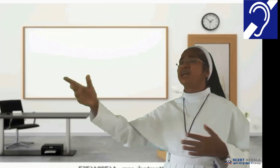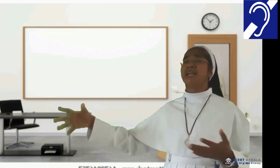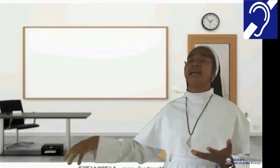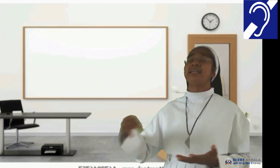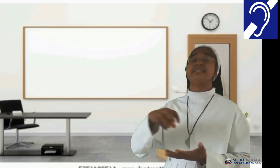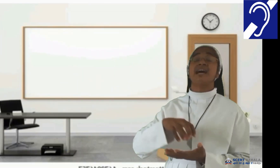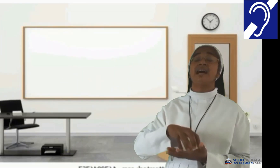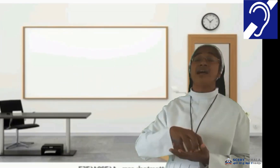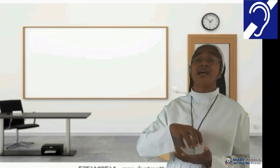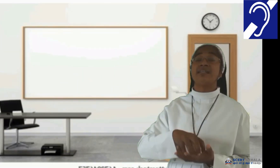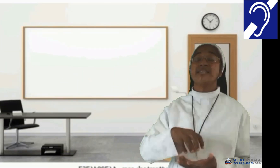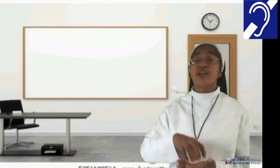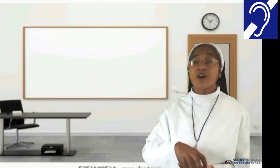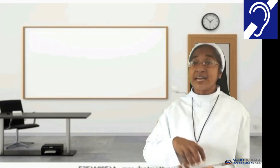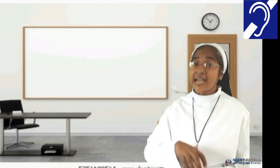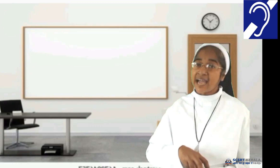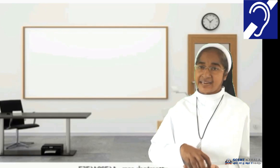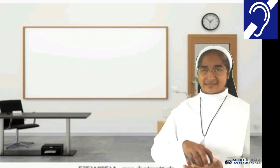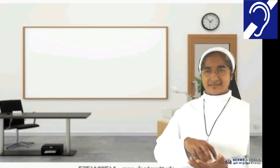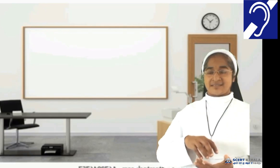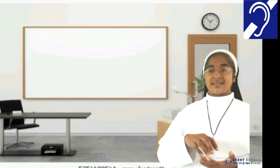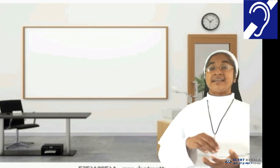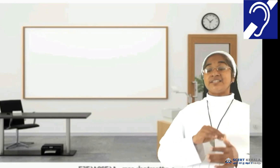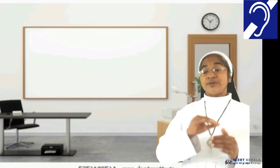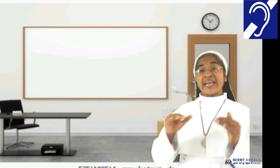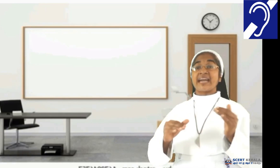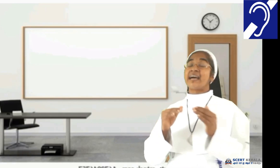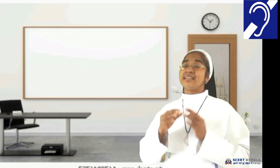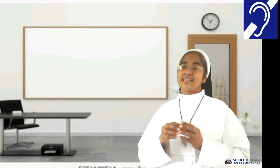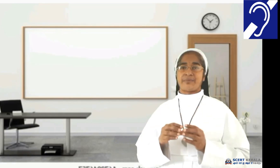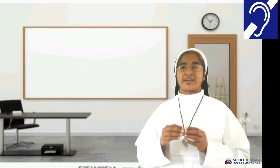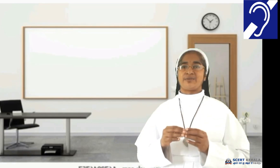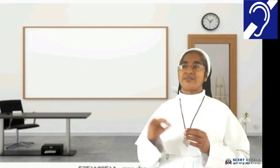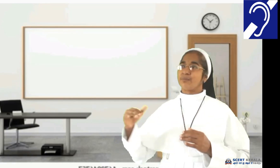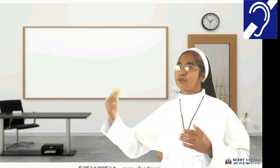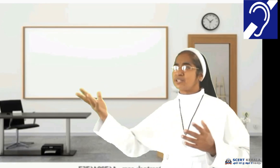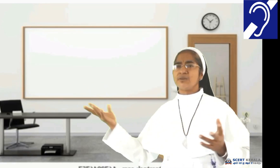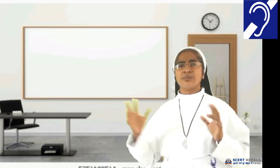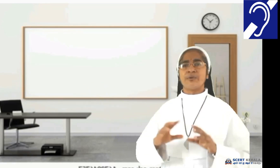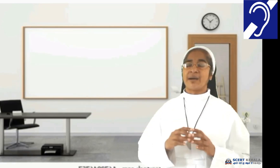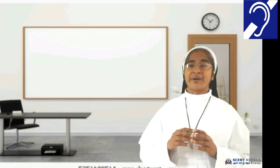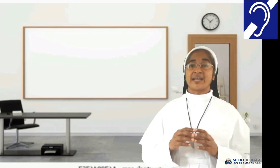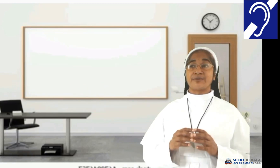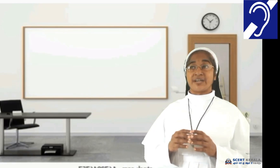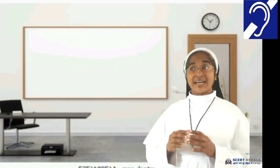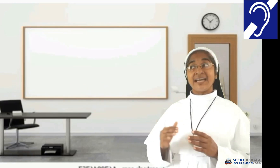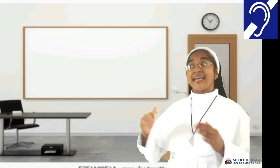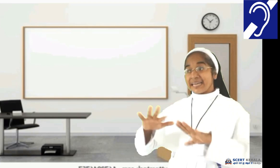ഇല്ല. ഇറ്റ് ഇസ് എ ലോൺലി ഐലൻഡ്. ഇതൊരു ഏകാന്ത ദ്വീപായതുകൊണ്ട് അവർക്ക് പുറത്തേക്കൊന്നും പോകാൻ പറ്റാത്തതുകൊണ്ട് ഈ